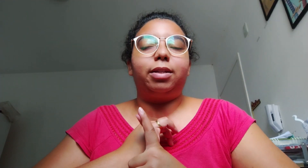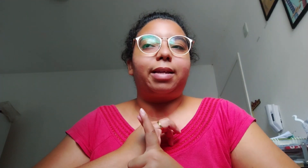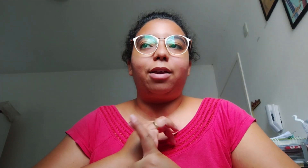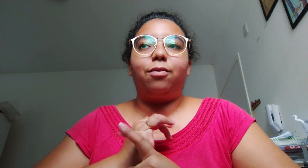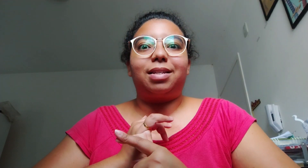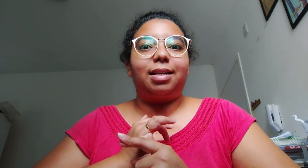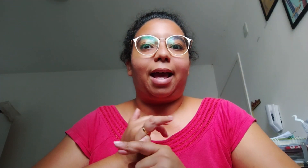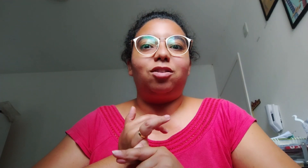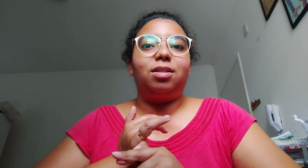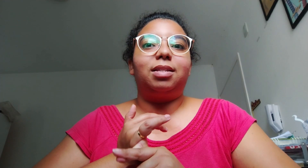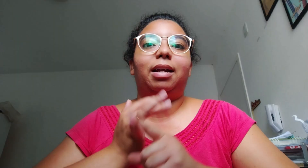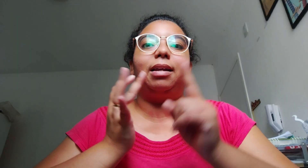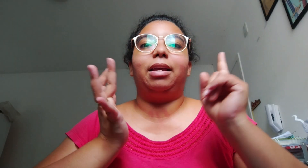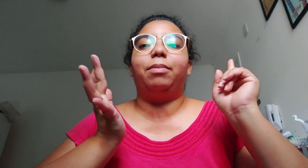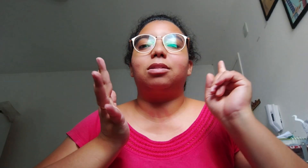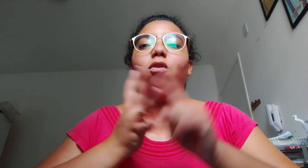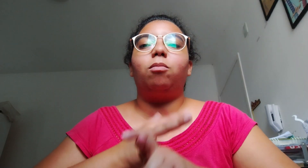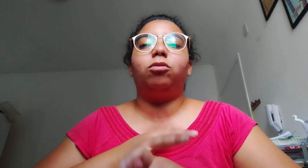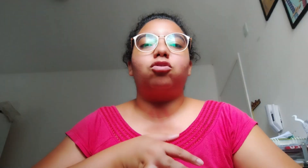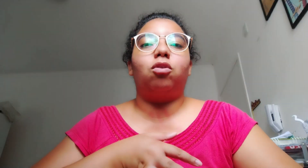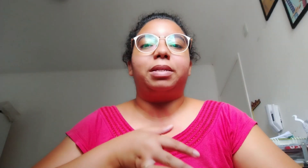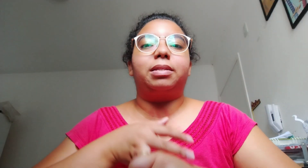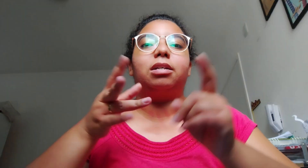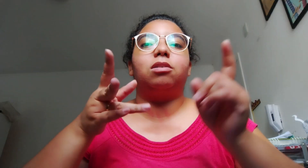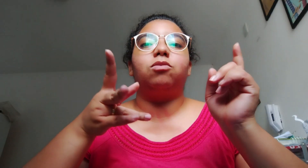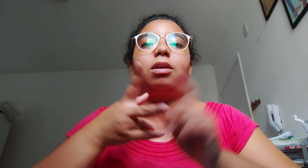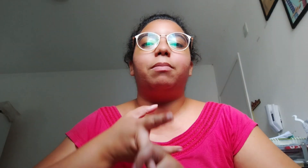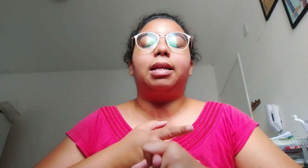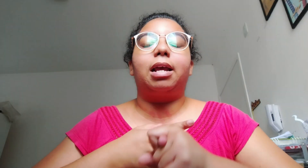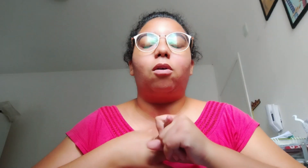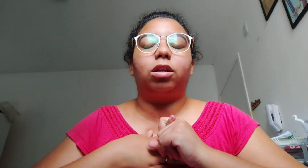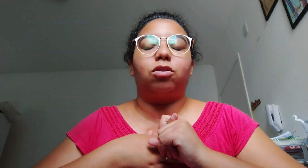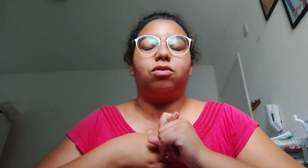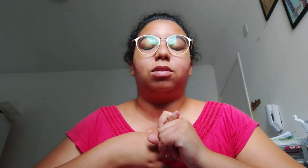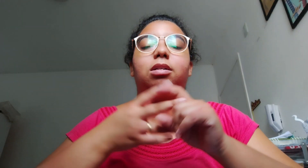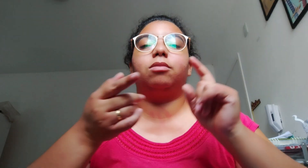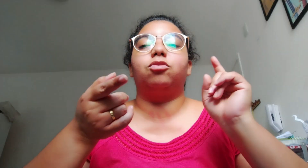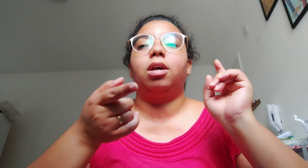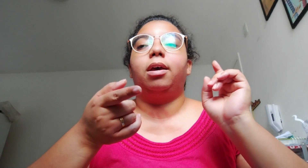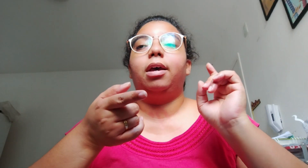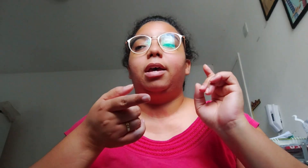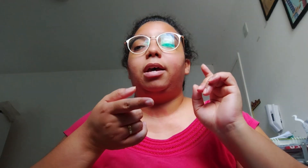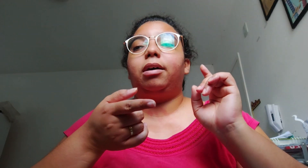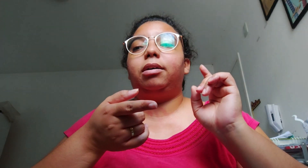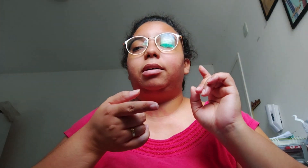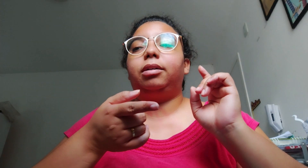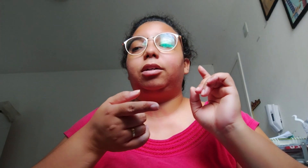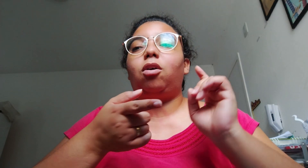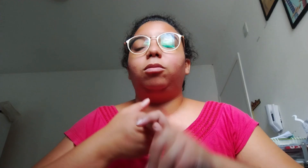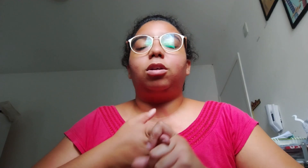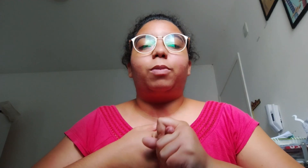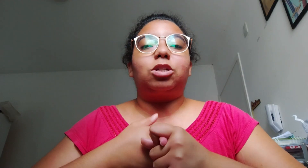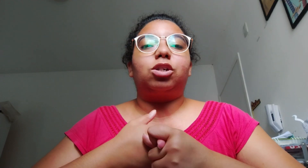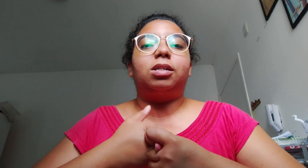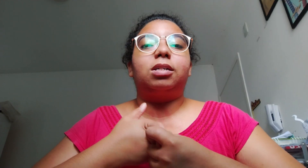saiu essa ideia de ensinar Libras? Como nós começamos? Que material que nós usamos? Como nós praticamos? Como